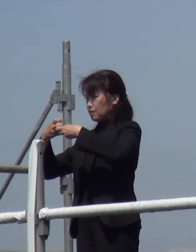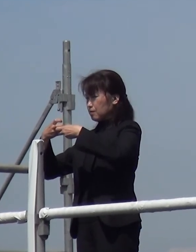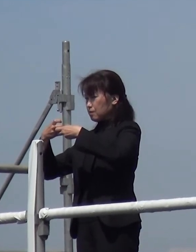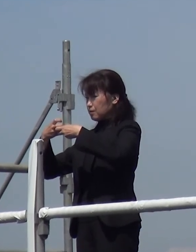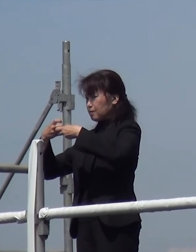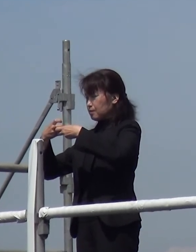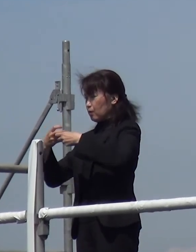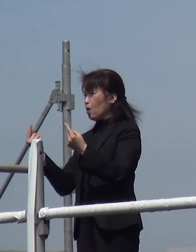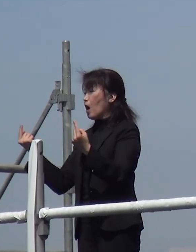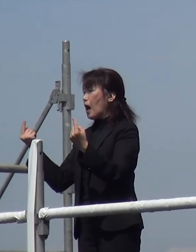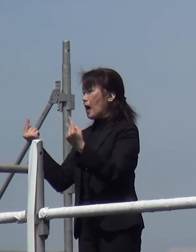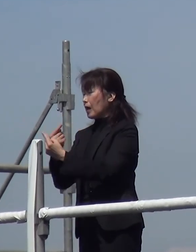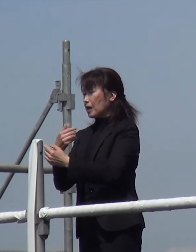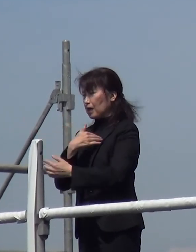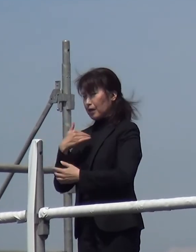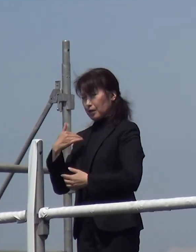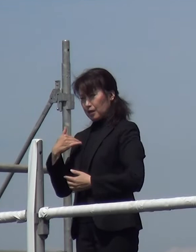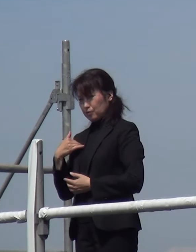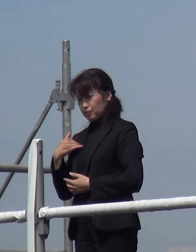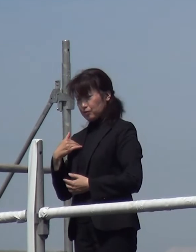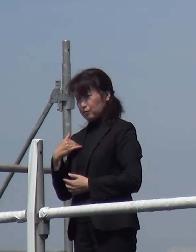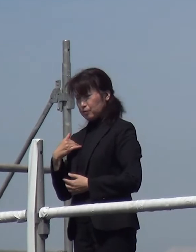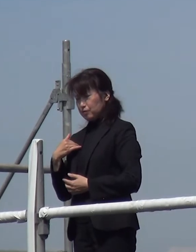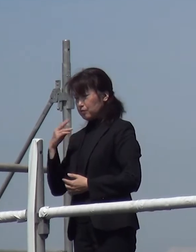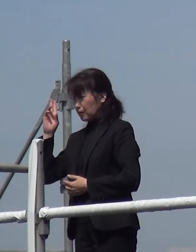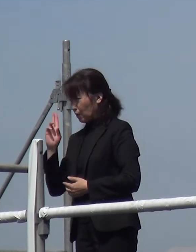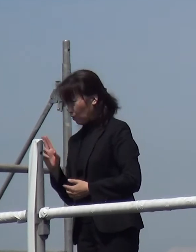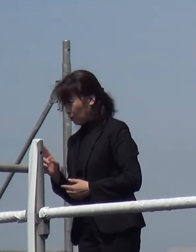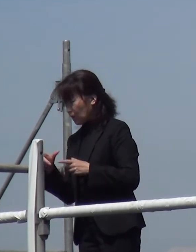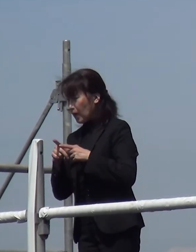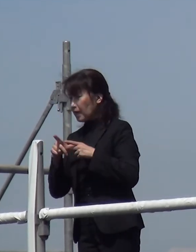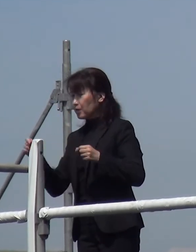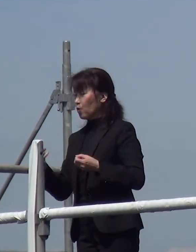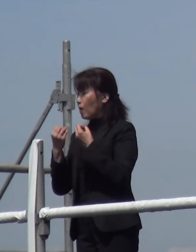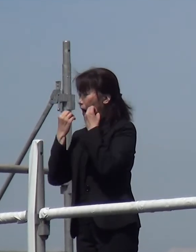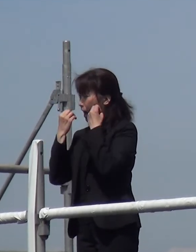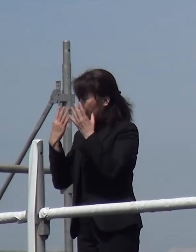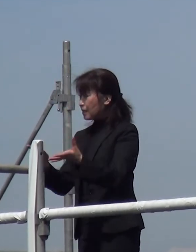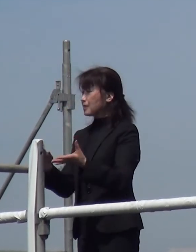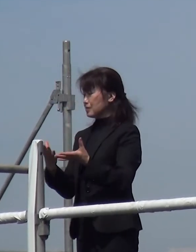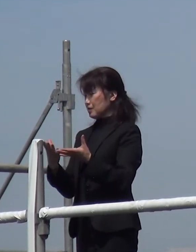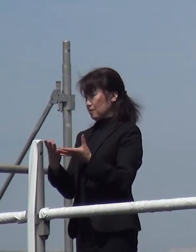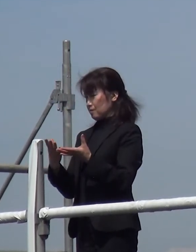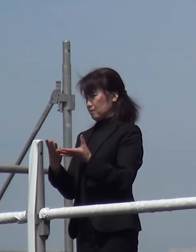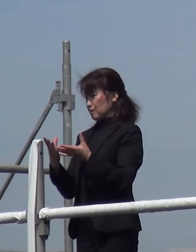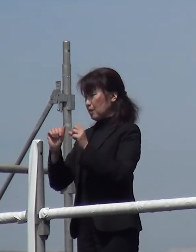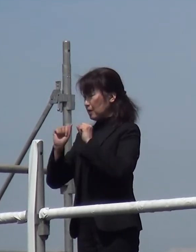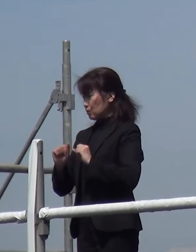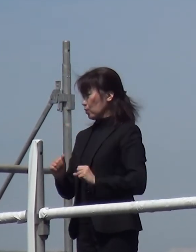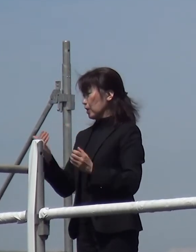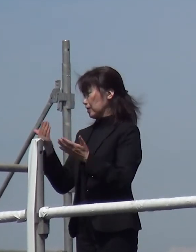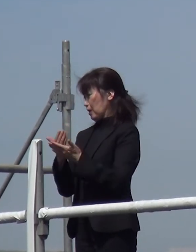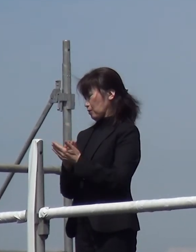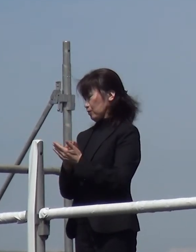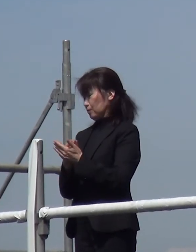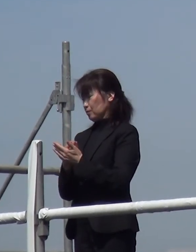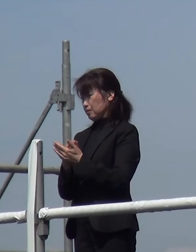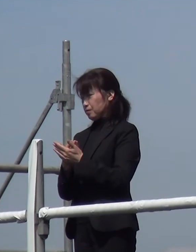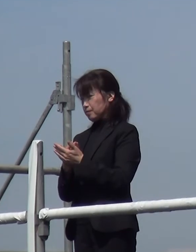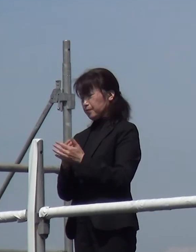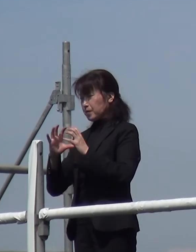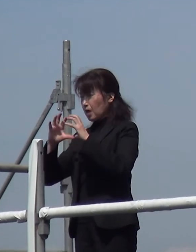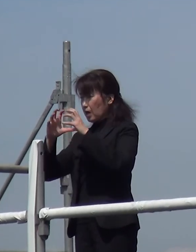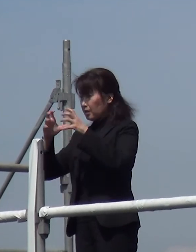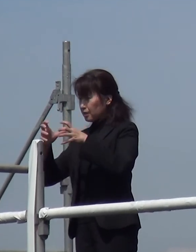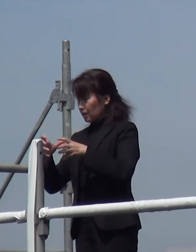作り変えられるだろう、日本はすっかり新しい存在となって世